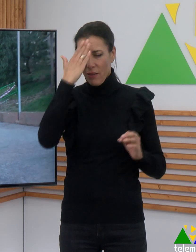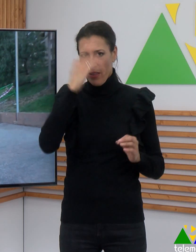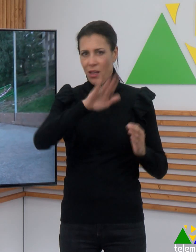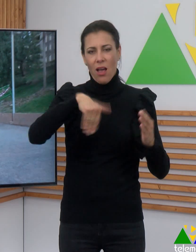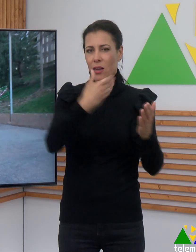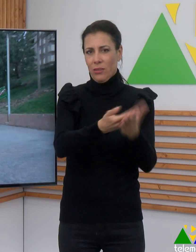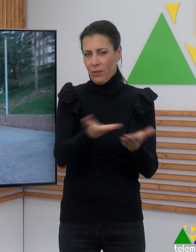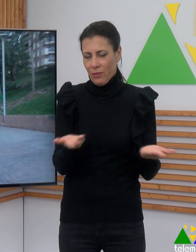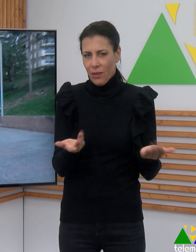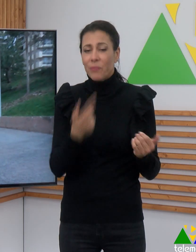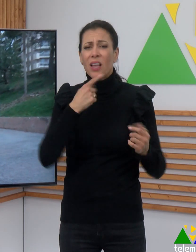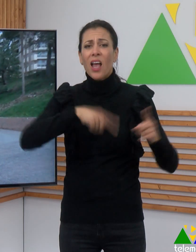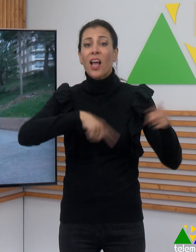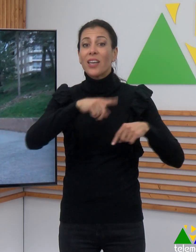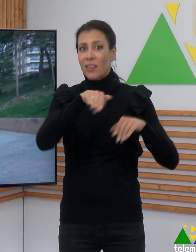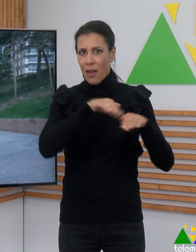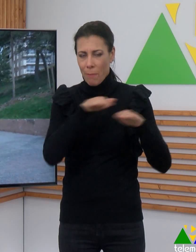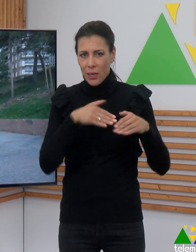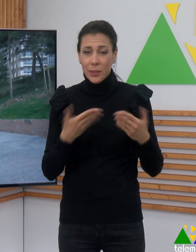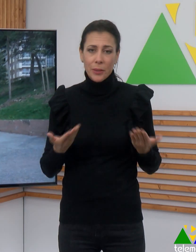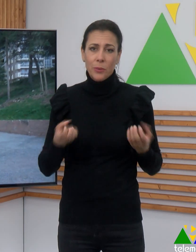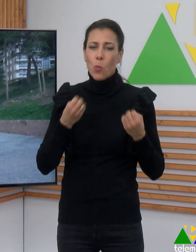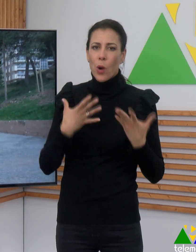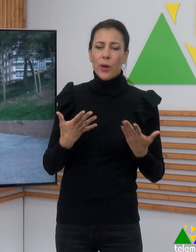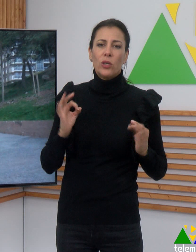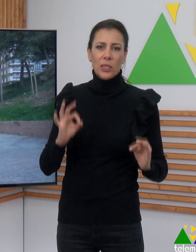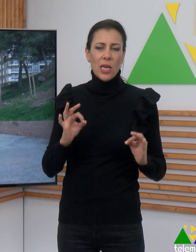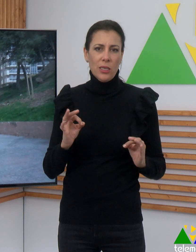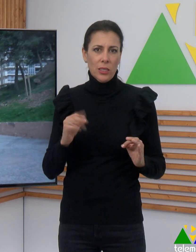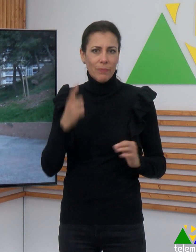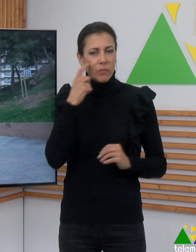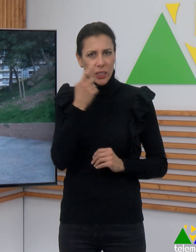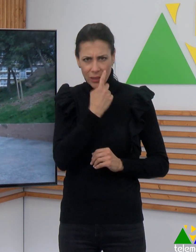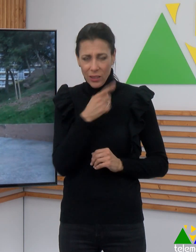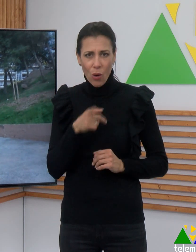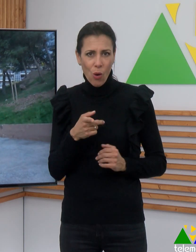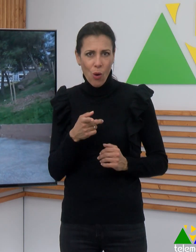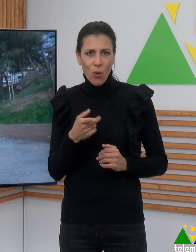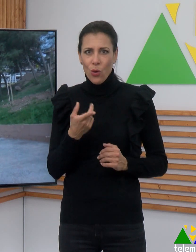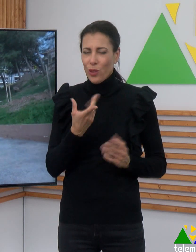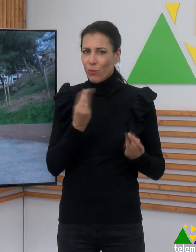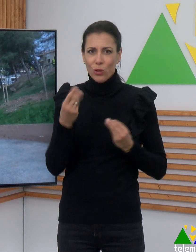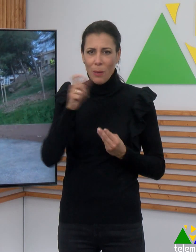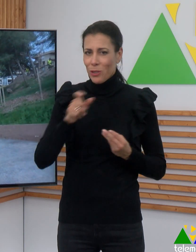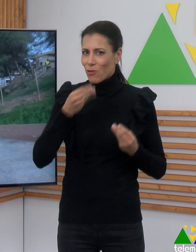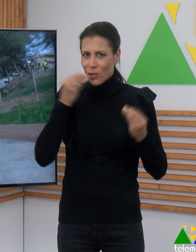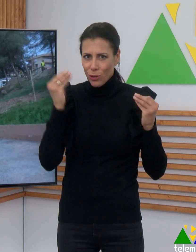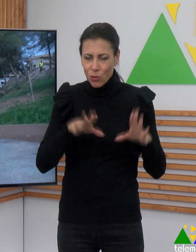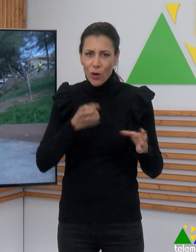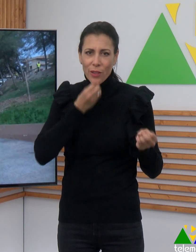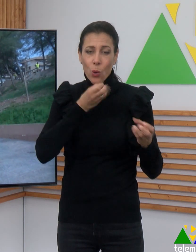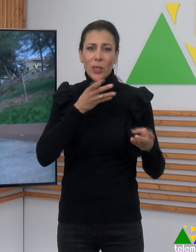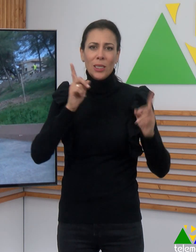hasta llegar a la playa. La carretera a la playa que, bueno, habrá sido testigo de centenares de historias y de